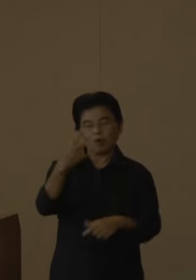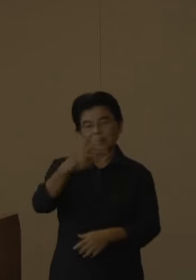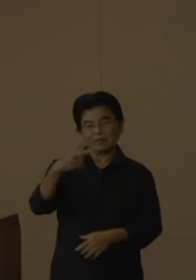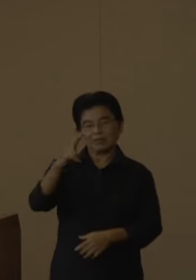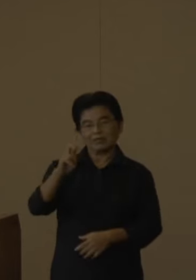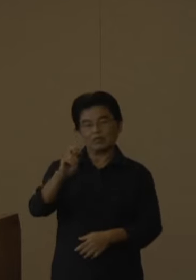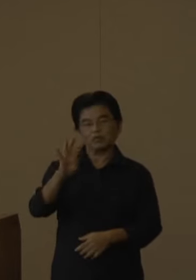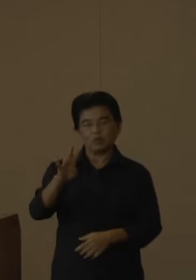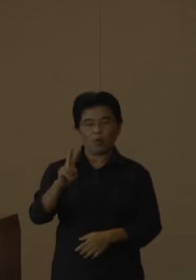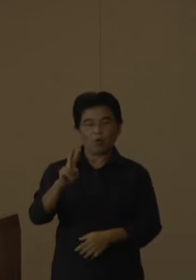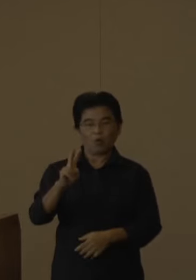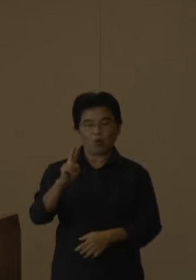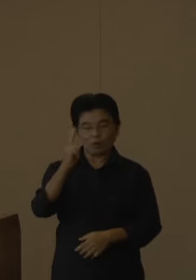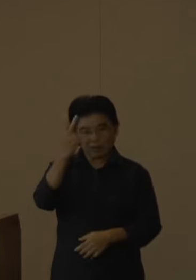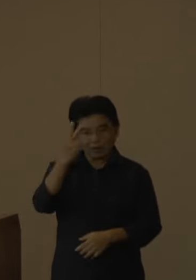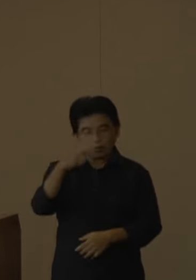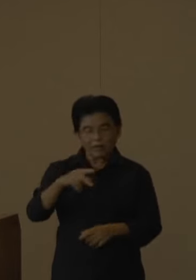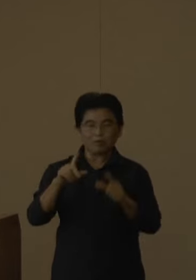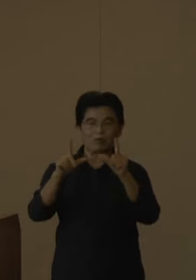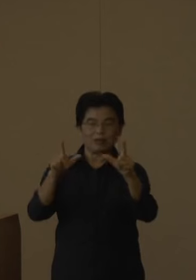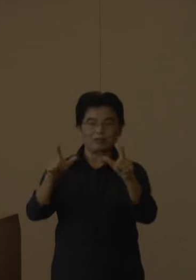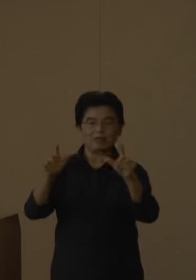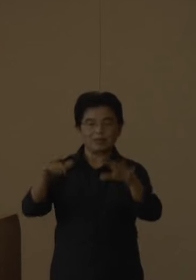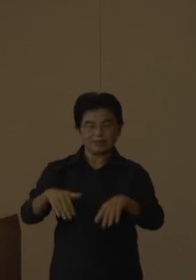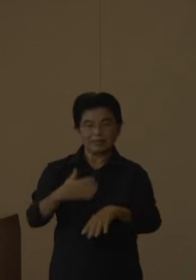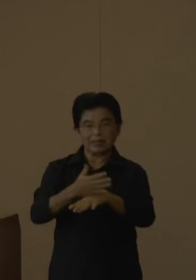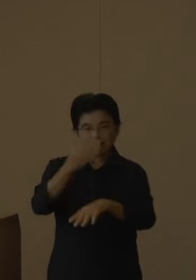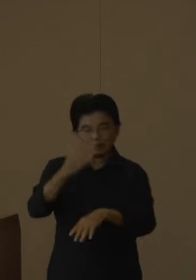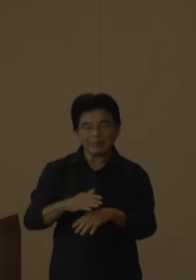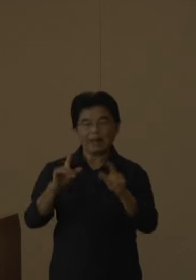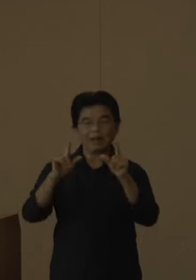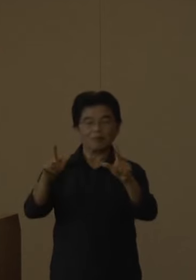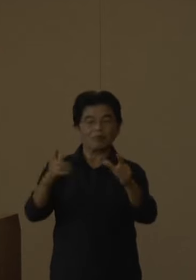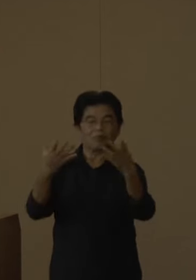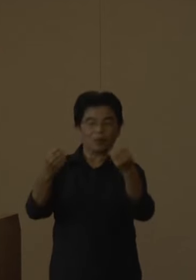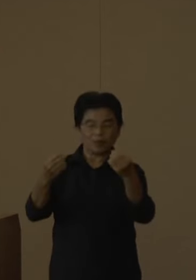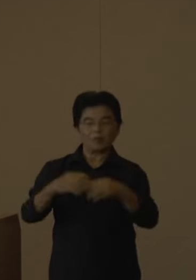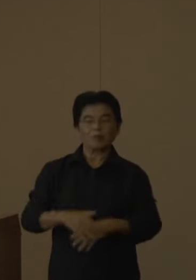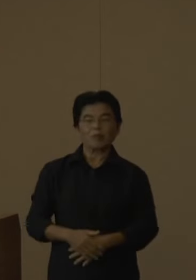沖縄についてのご案内でした。ありがとうございました。発表事項は以上です。